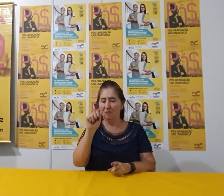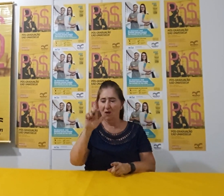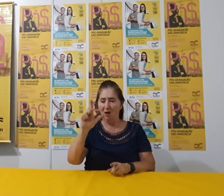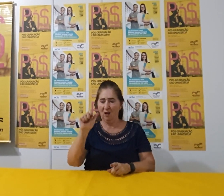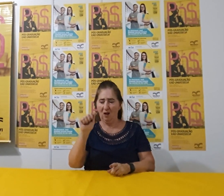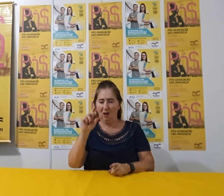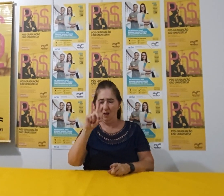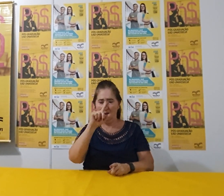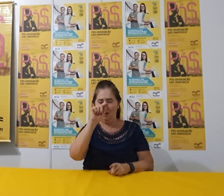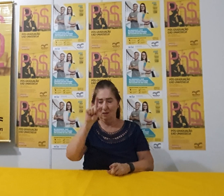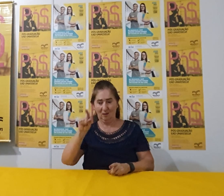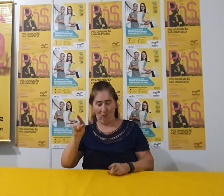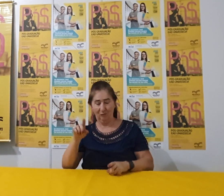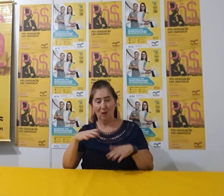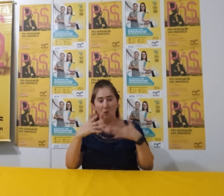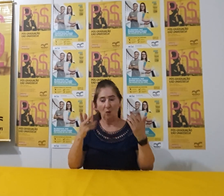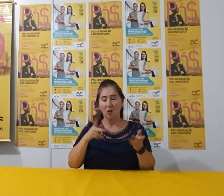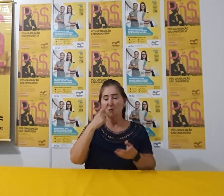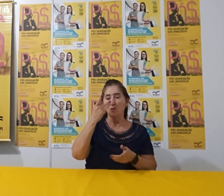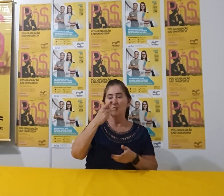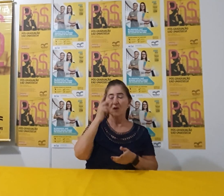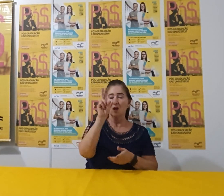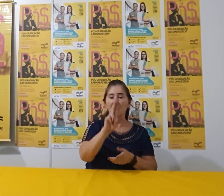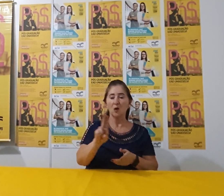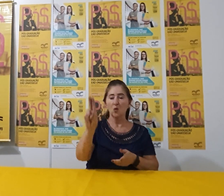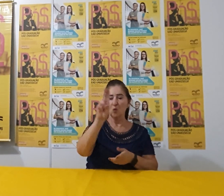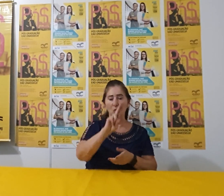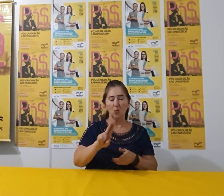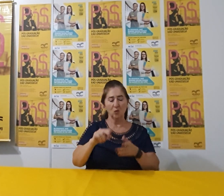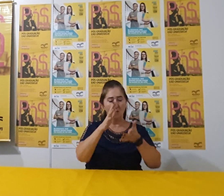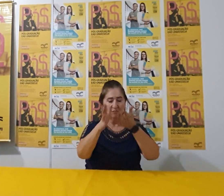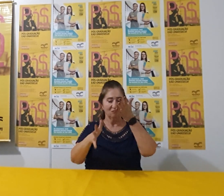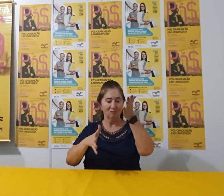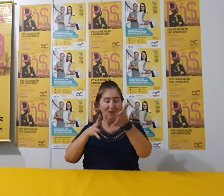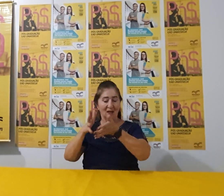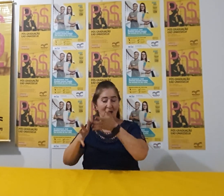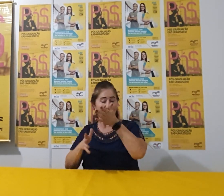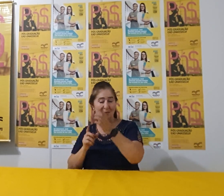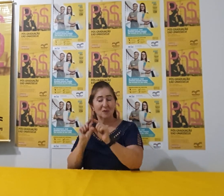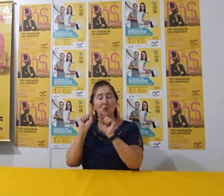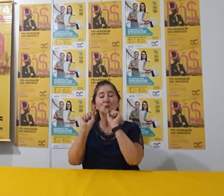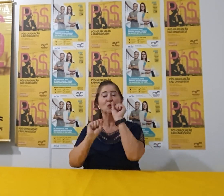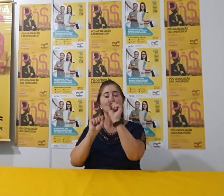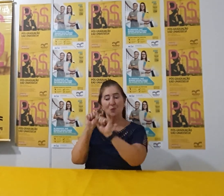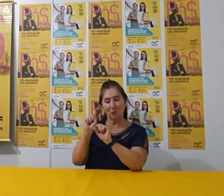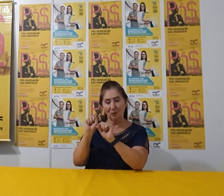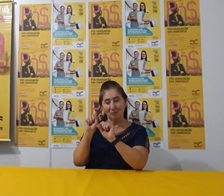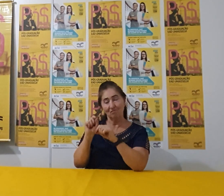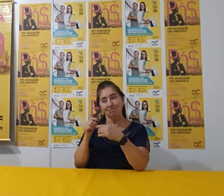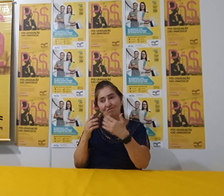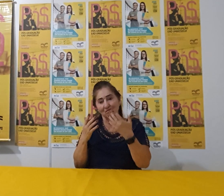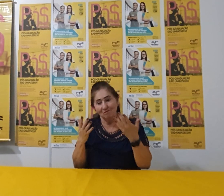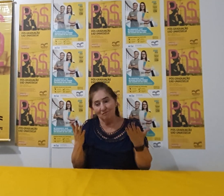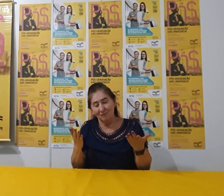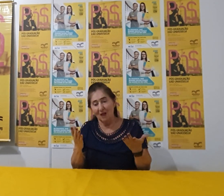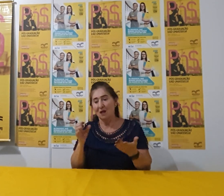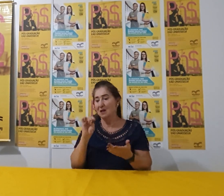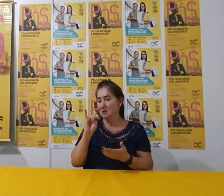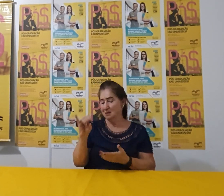quando diz sobre o uso da Libras, ressaltando que, embora a língua de sinais esteja